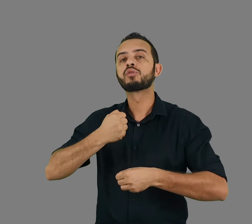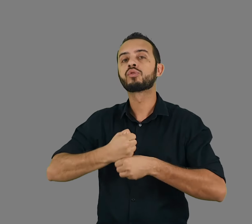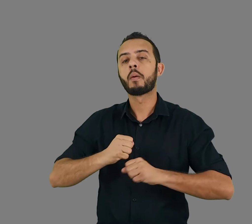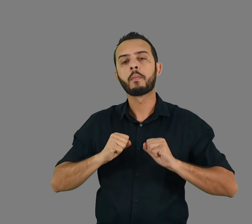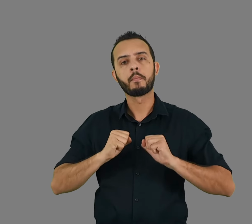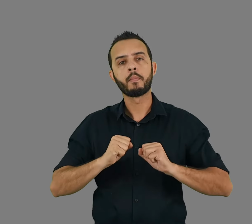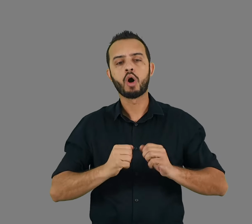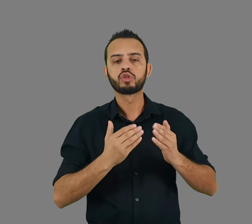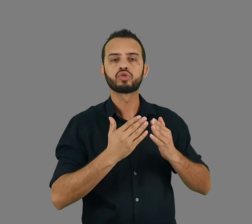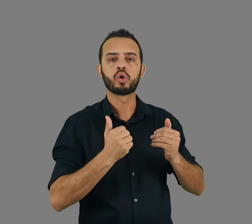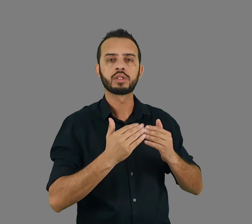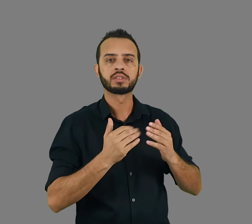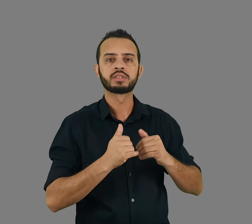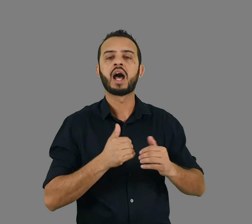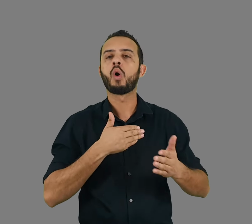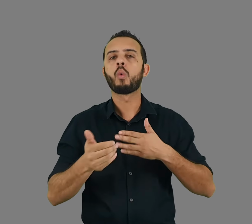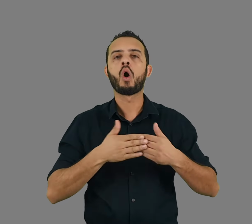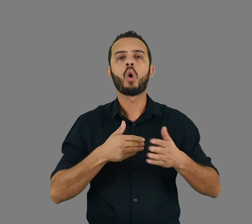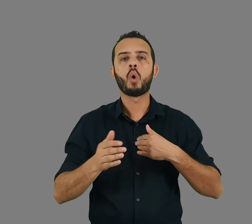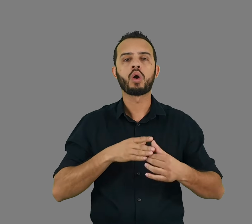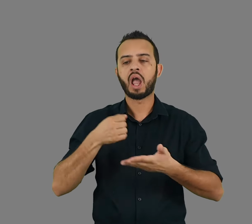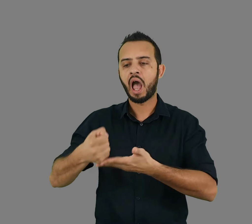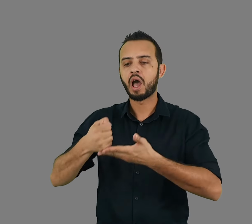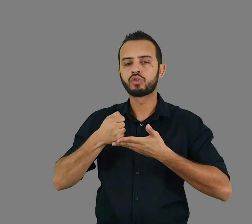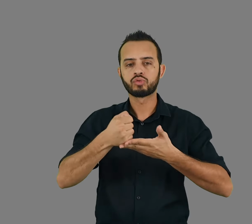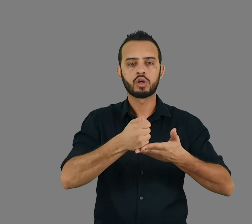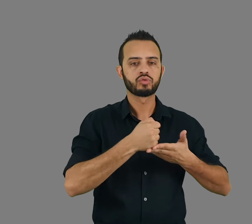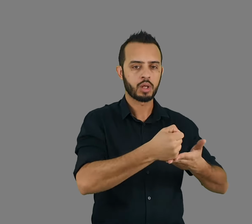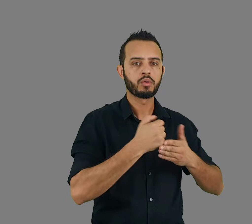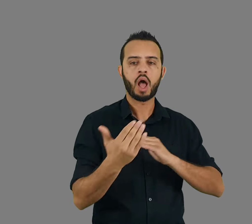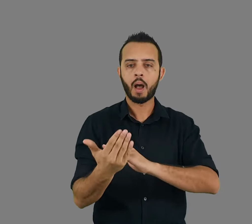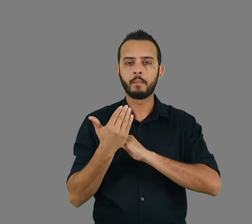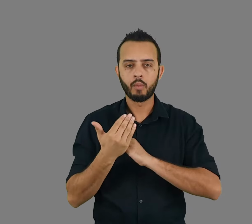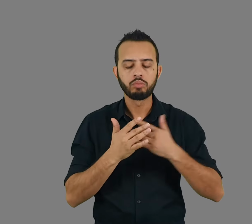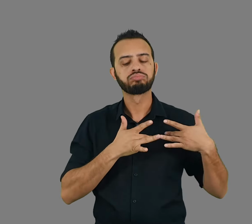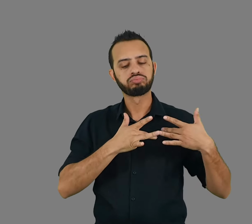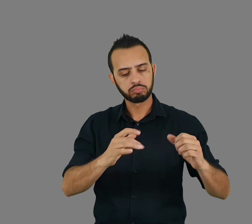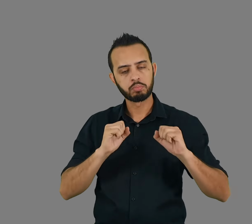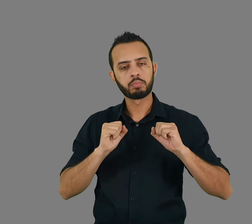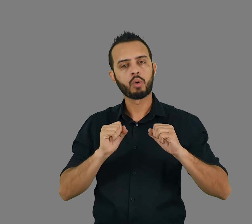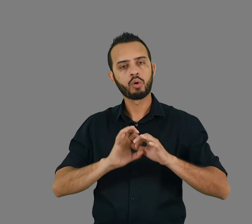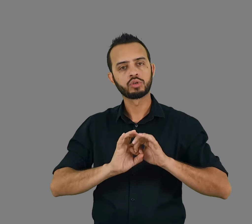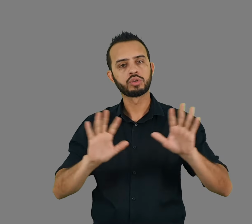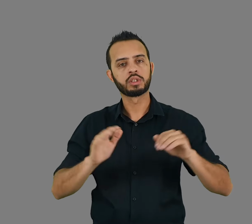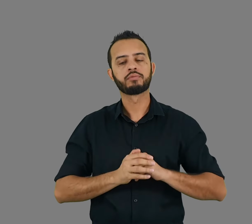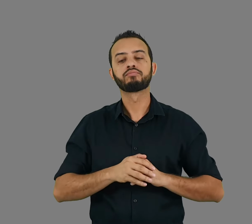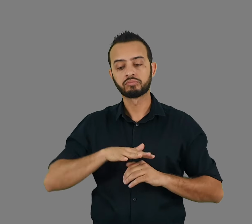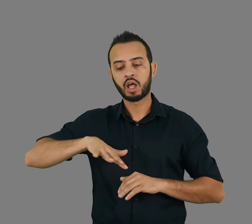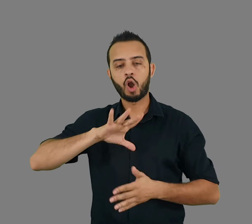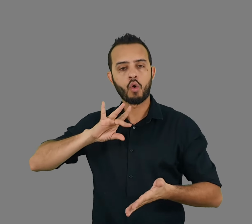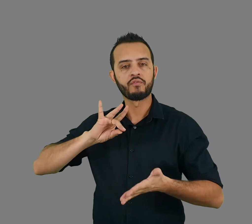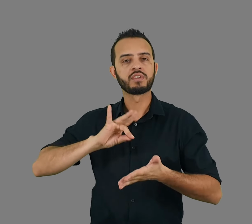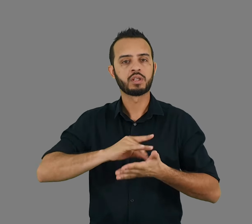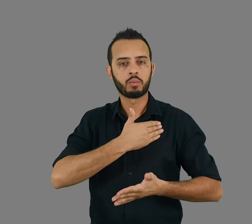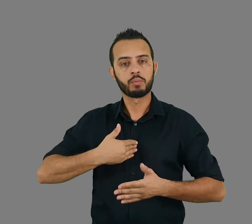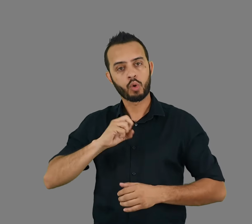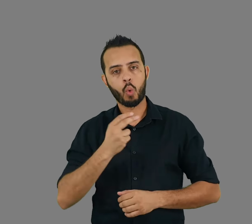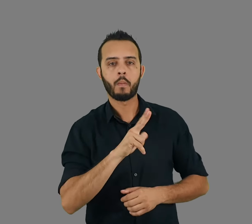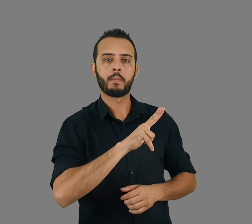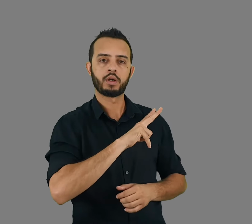solicitar receber quaisquer auxílios, doações ou subversões de órgãos oficiais ou de particulares, de